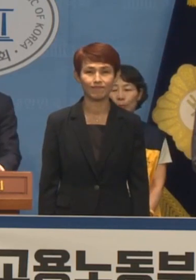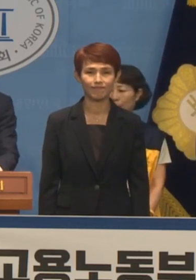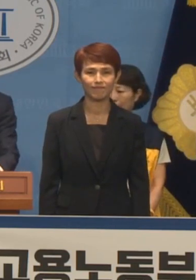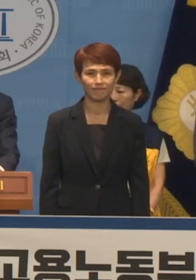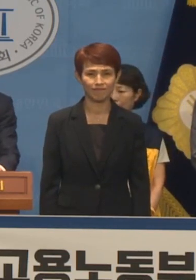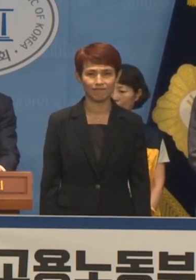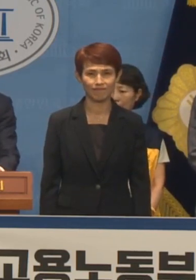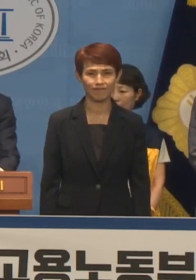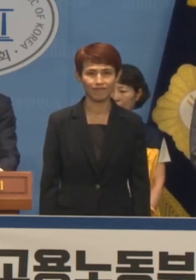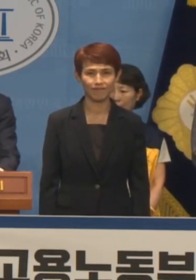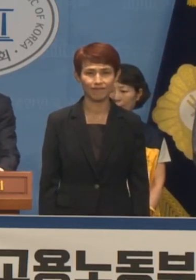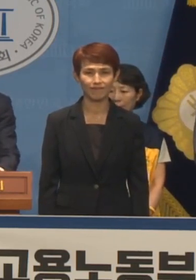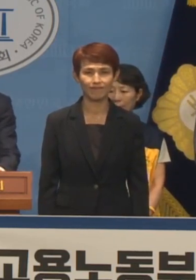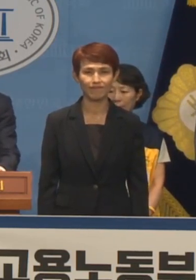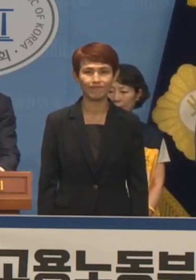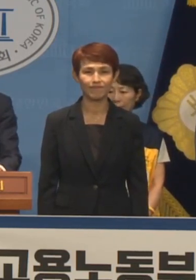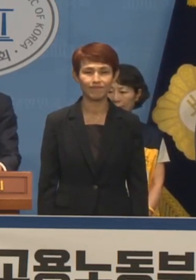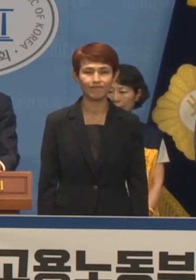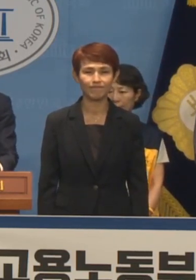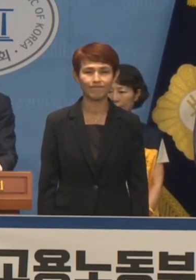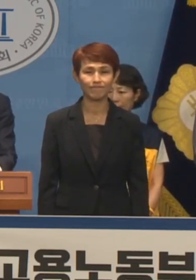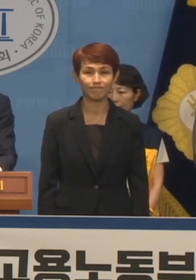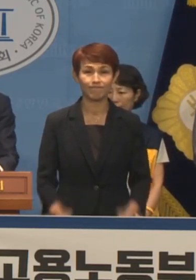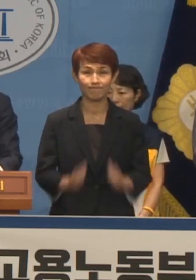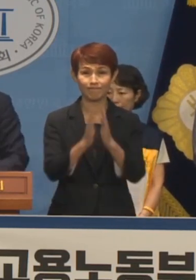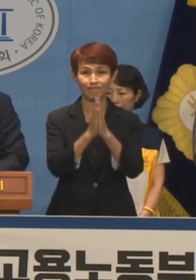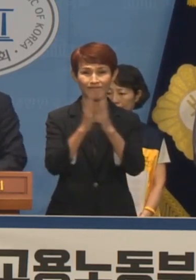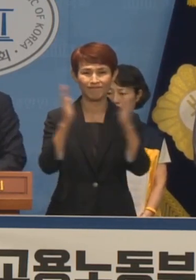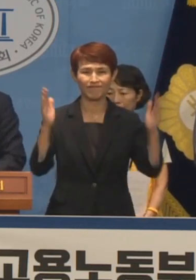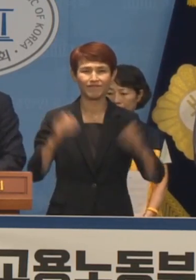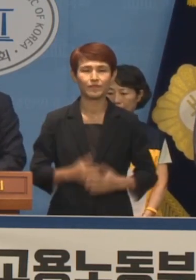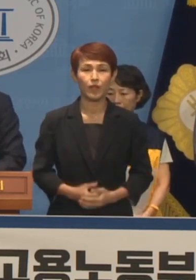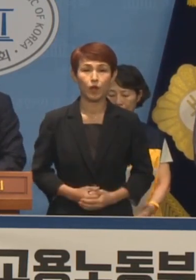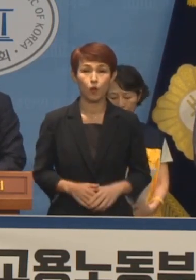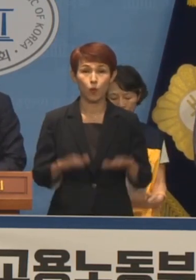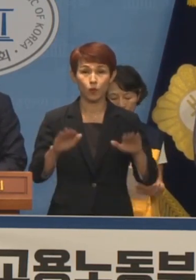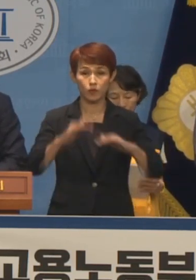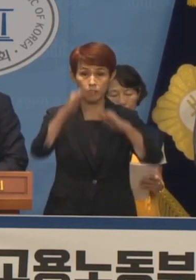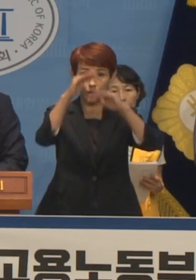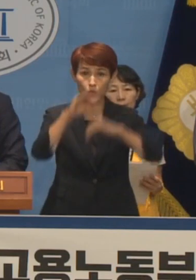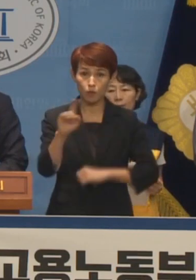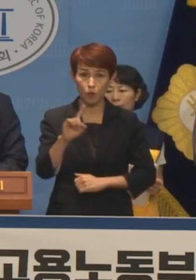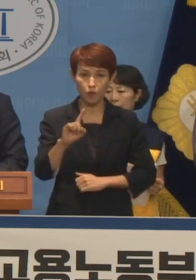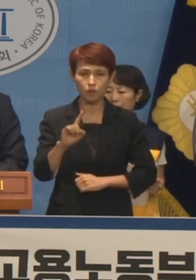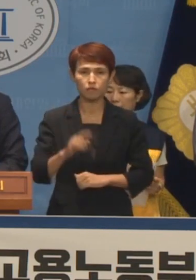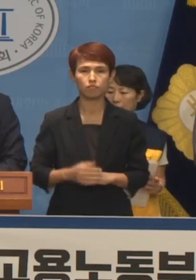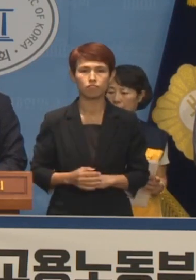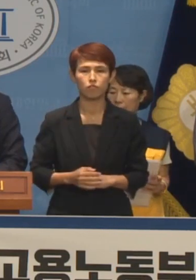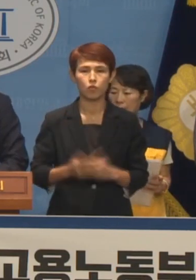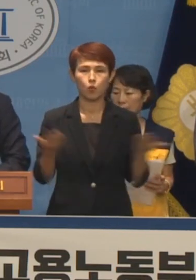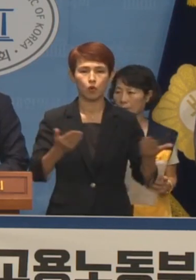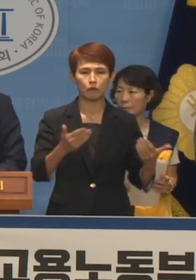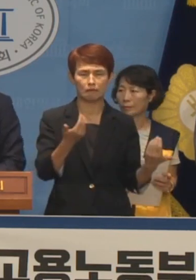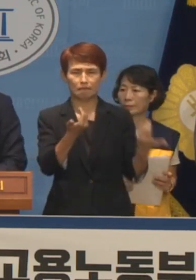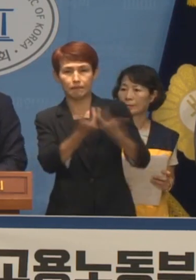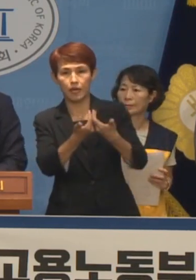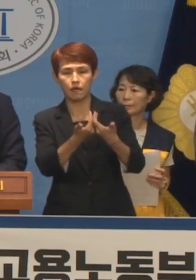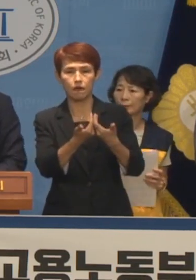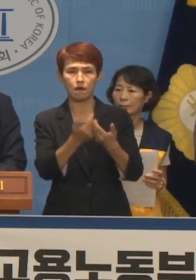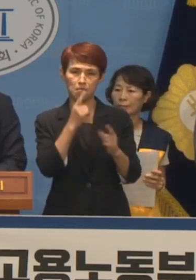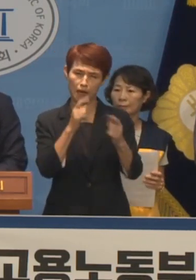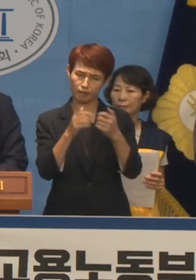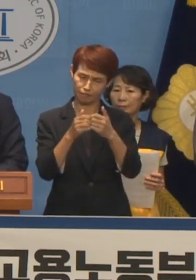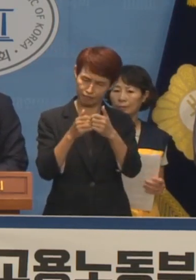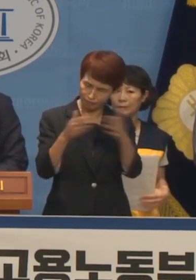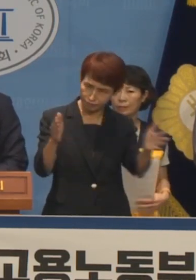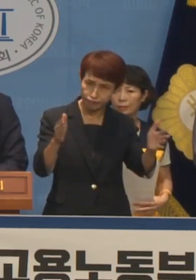네, 시간이 되었습니다. 준비된 기자회견 진행하겠습니다. 오늘 기자회견은 반노동 막말 제조기 김문수 고용노동부